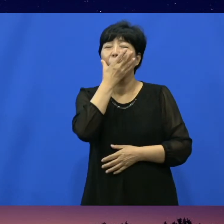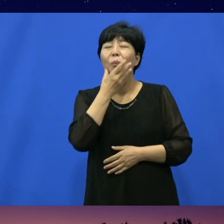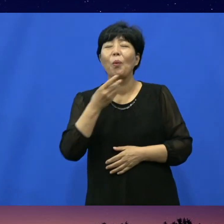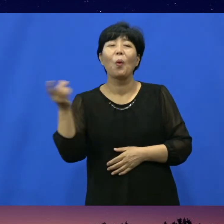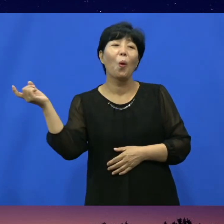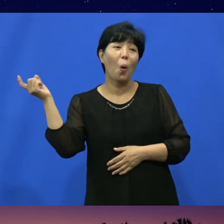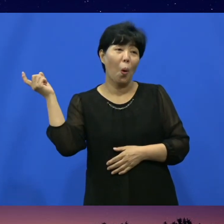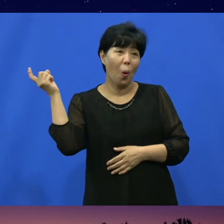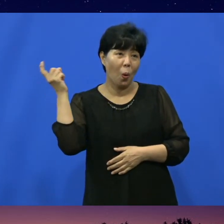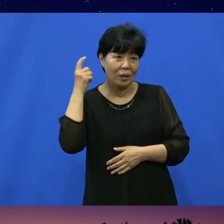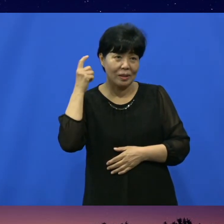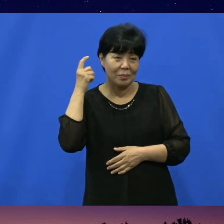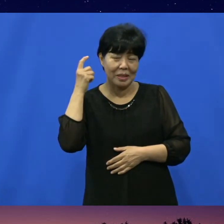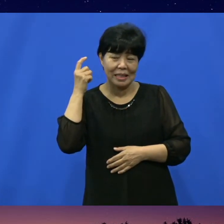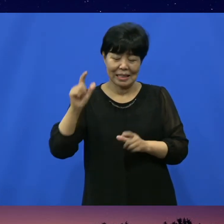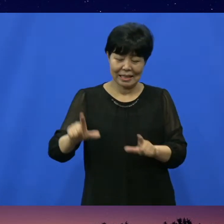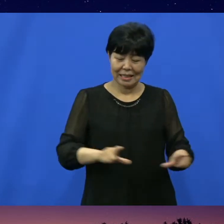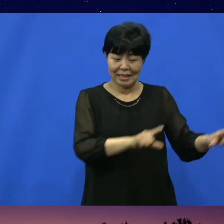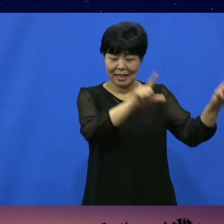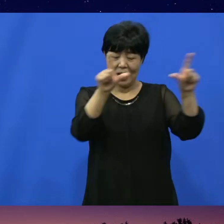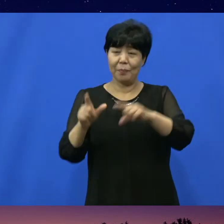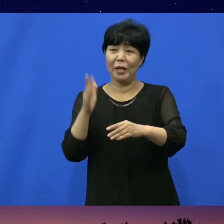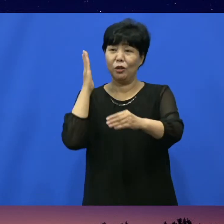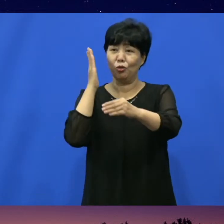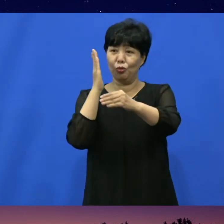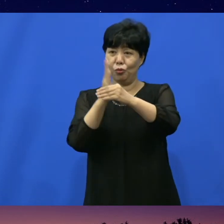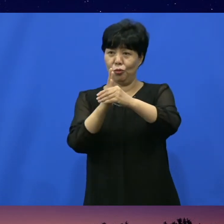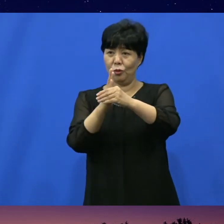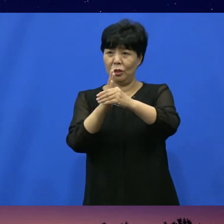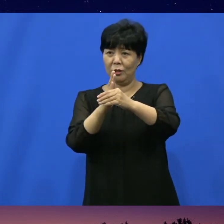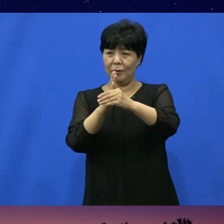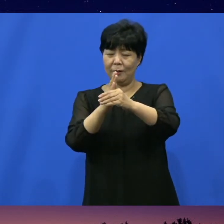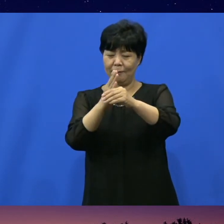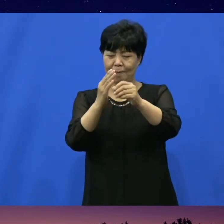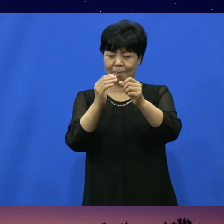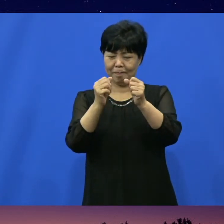삶의 중심에 강력하게 세틀이 되어 있어야 된다.